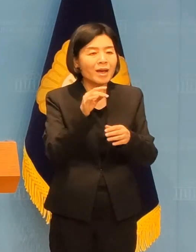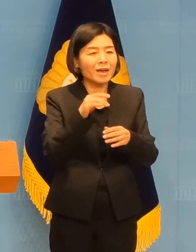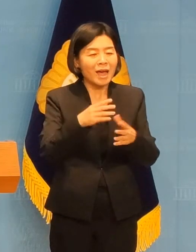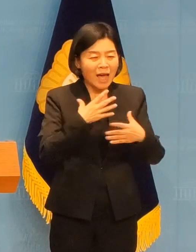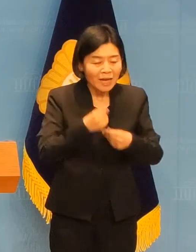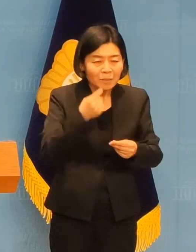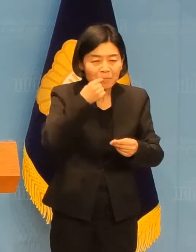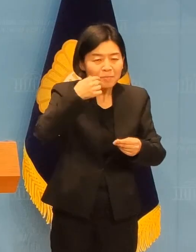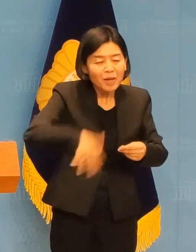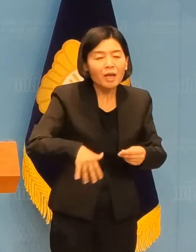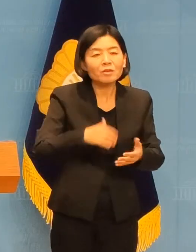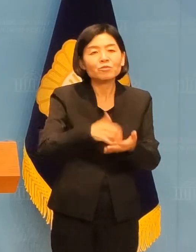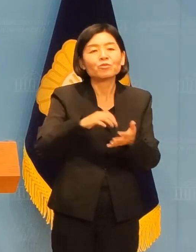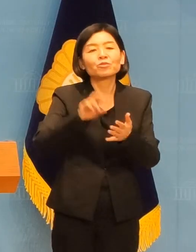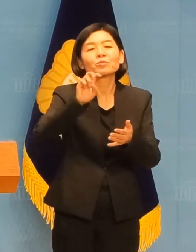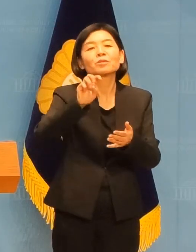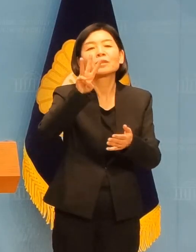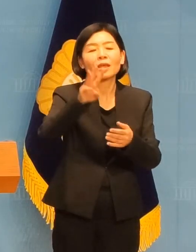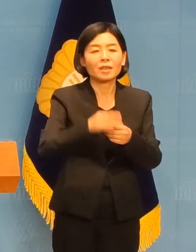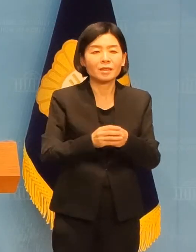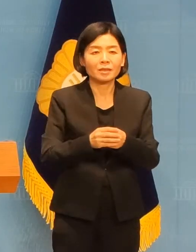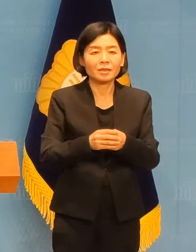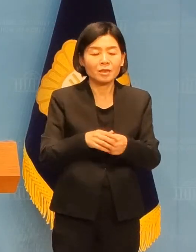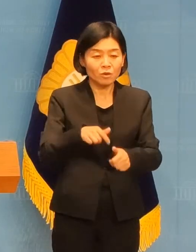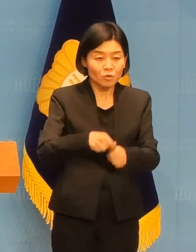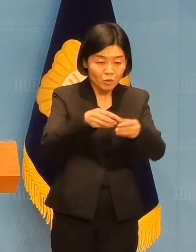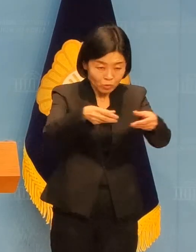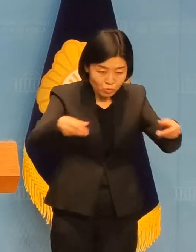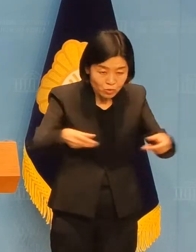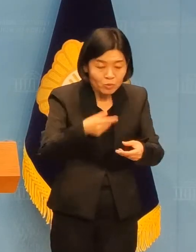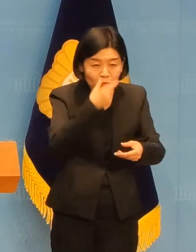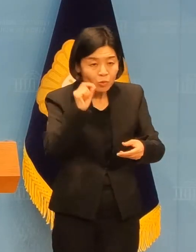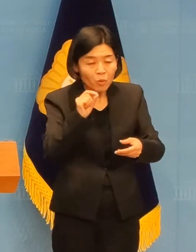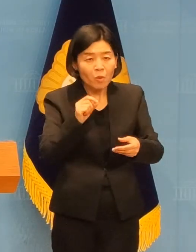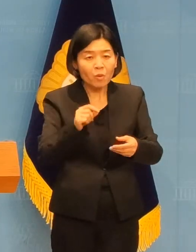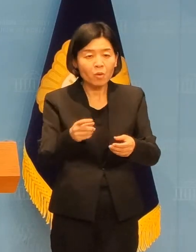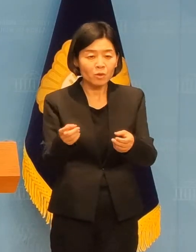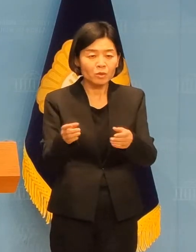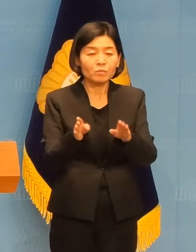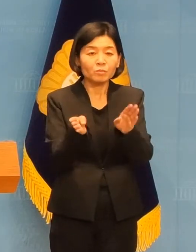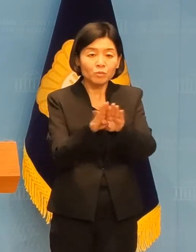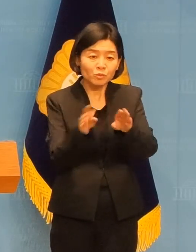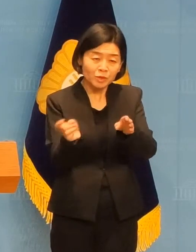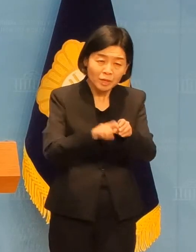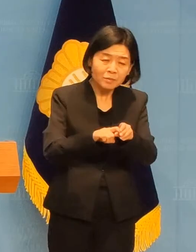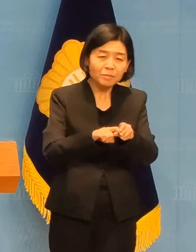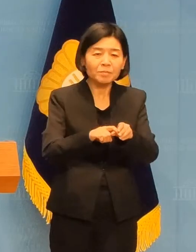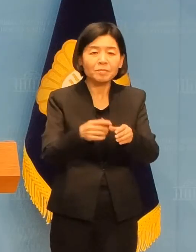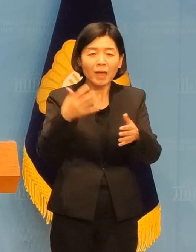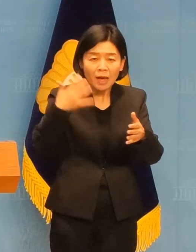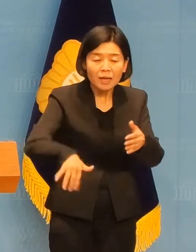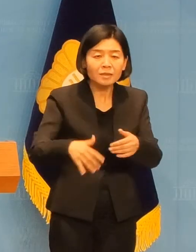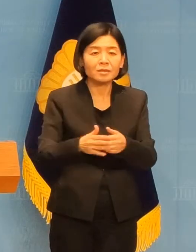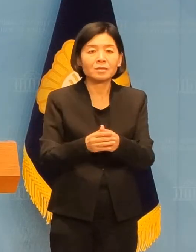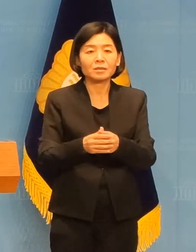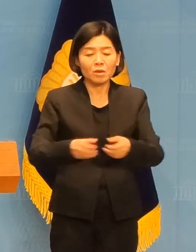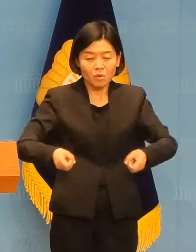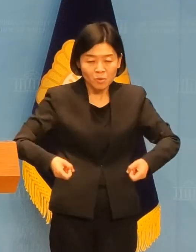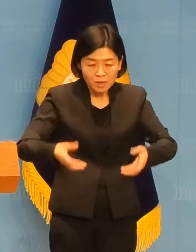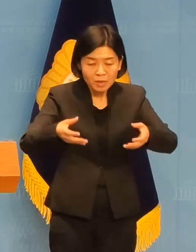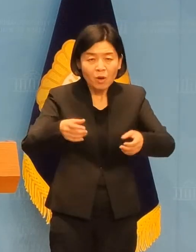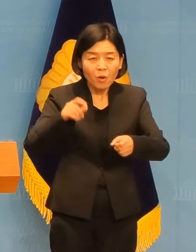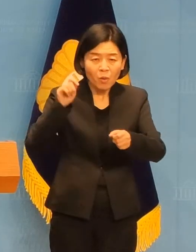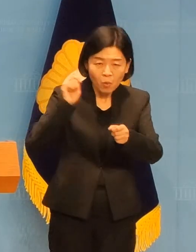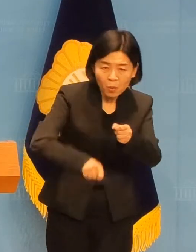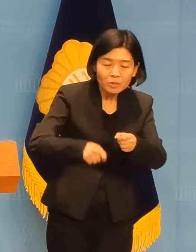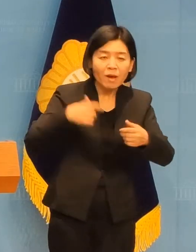적발됐습니다. 구명 튜브 부족, 출입문 잠금 장치 미설치, 휠체어석 고정 장치 부재 등